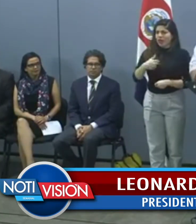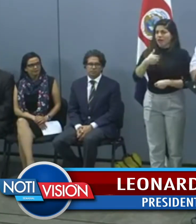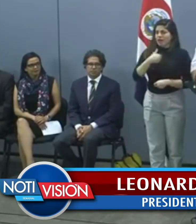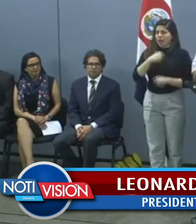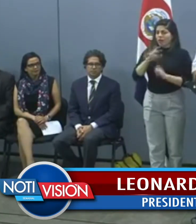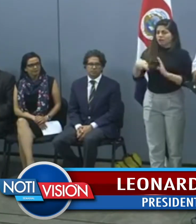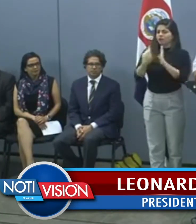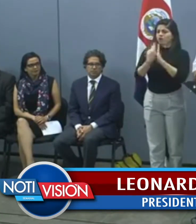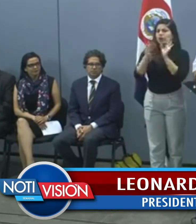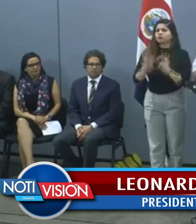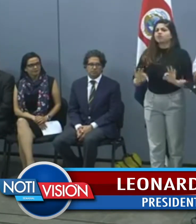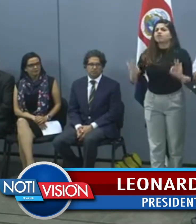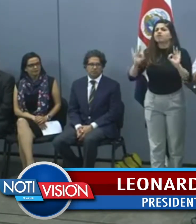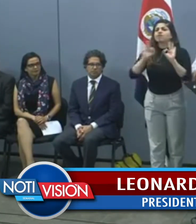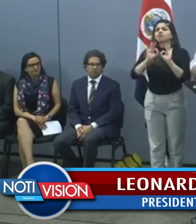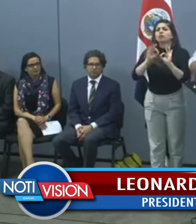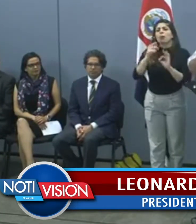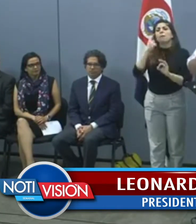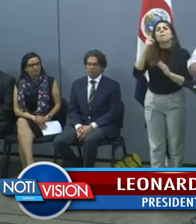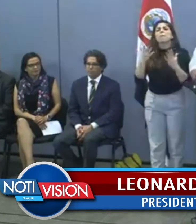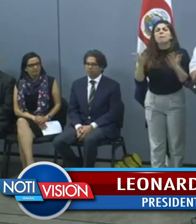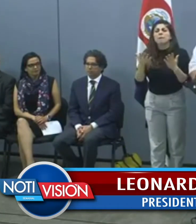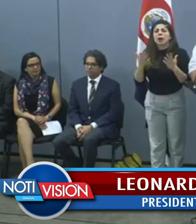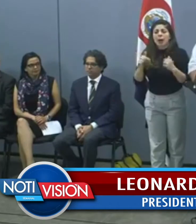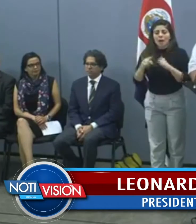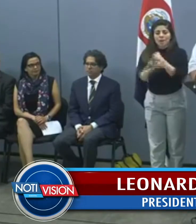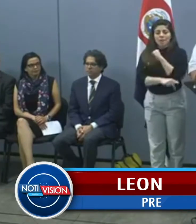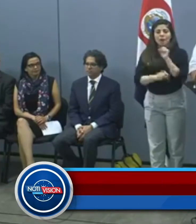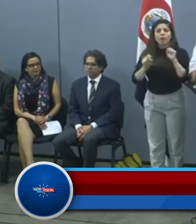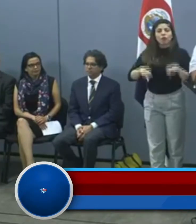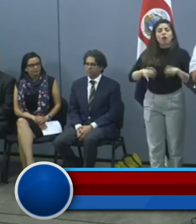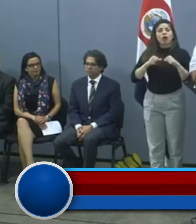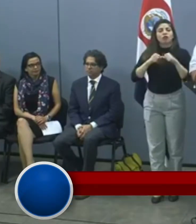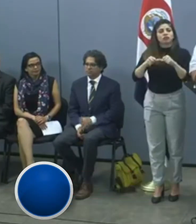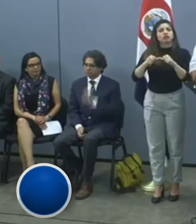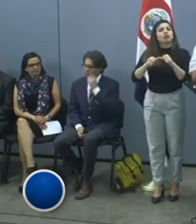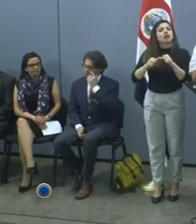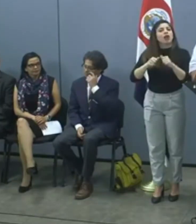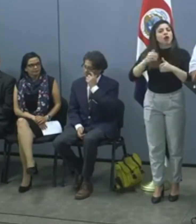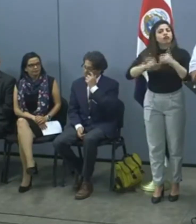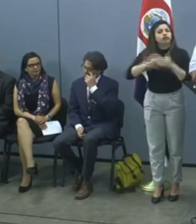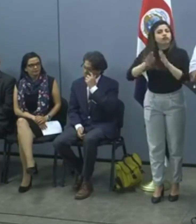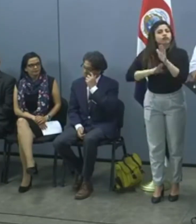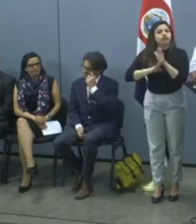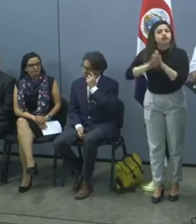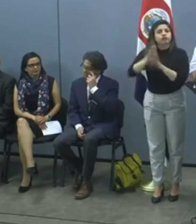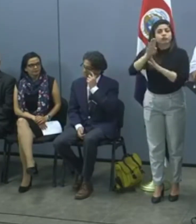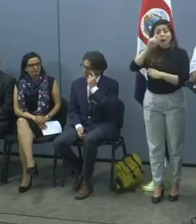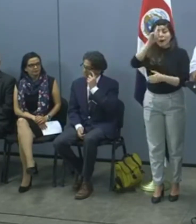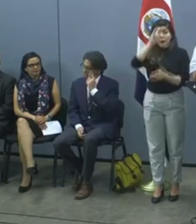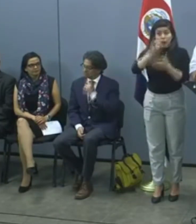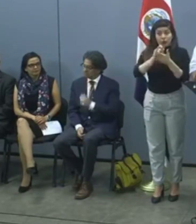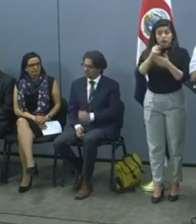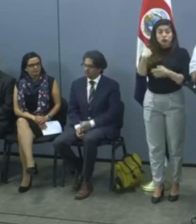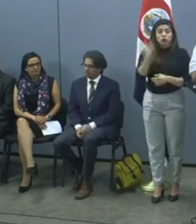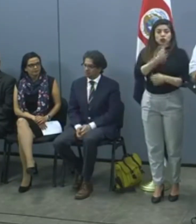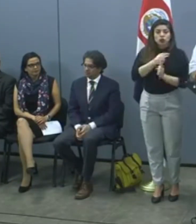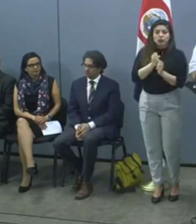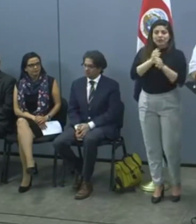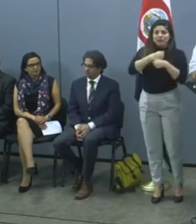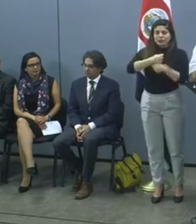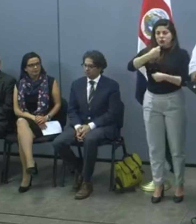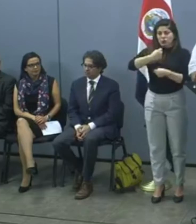para poder que este país siga prosperando es por eso que nosotros hemos hecho un